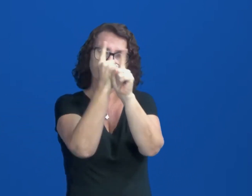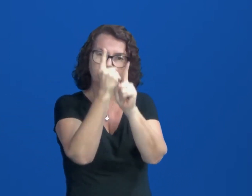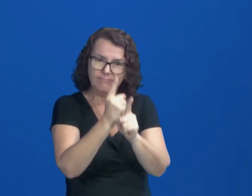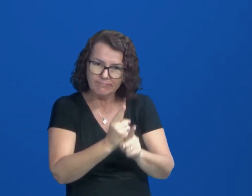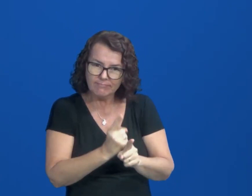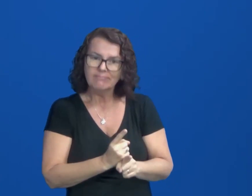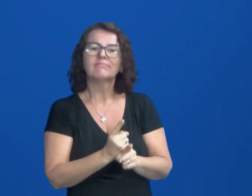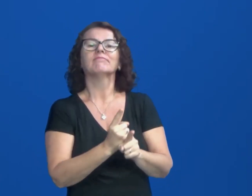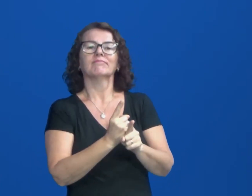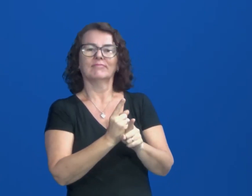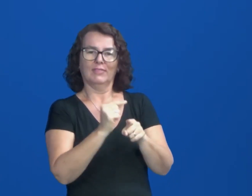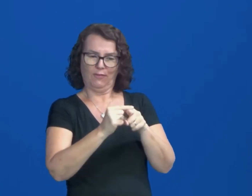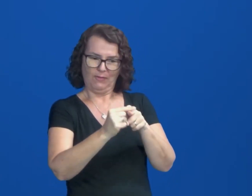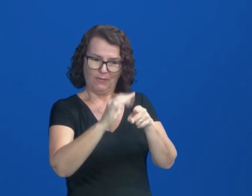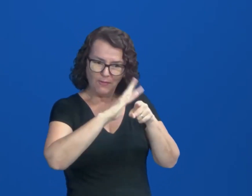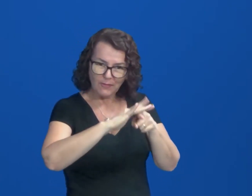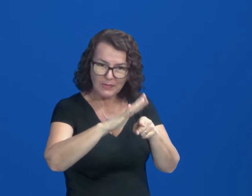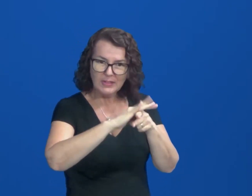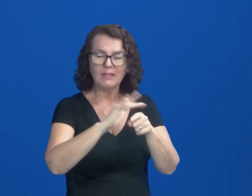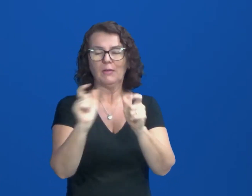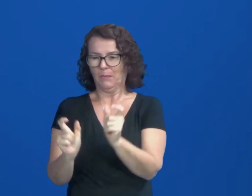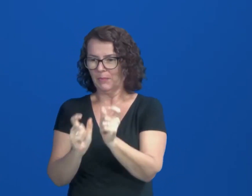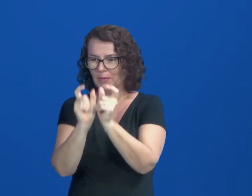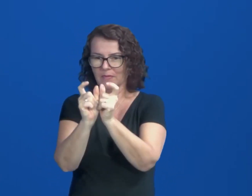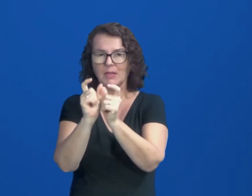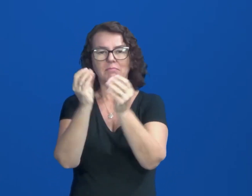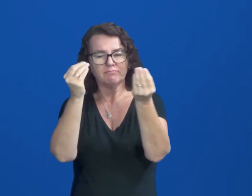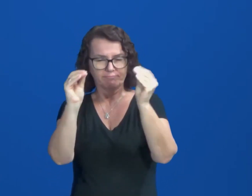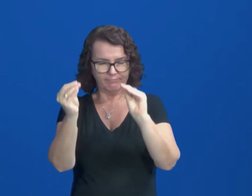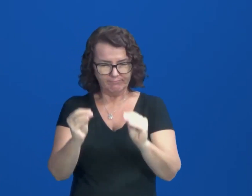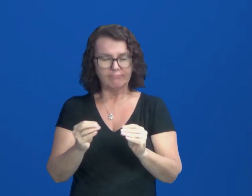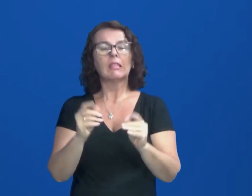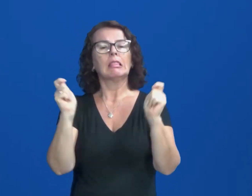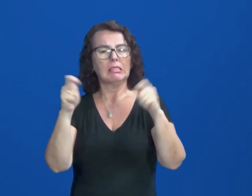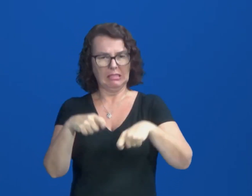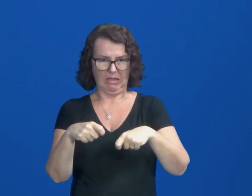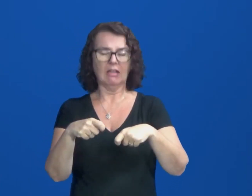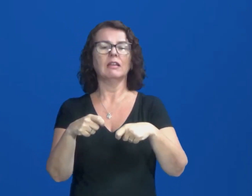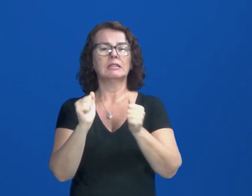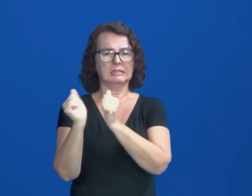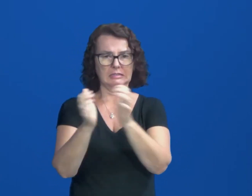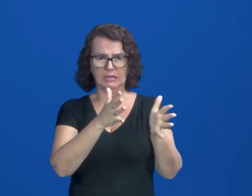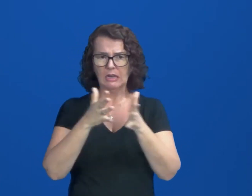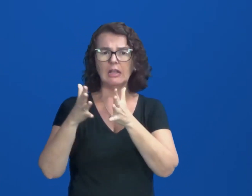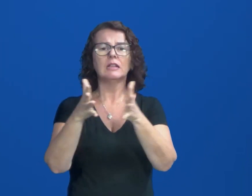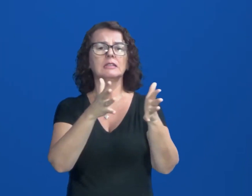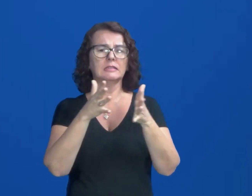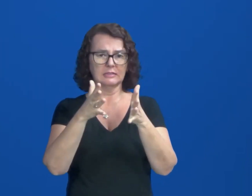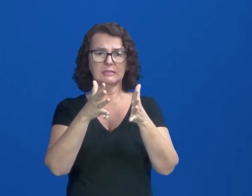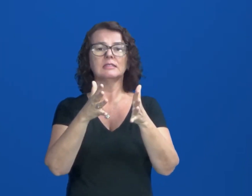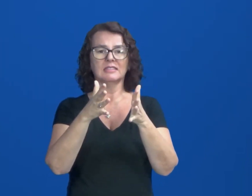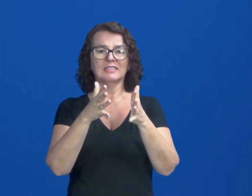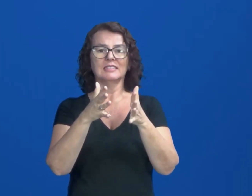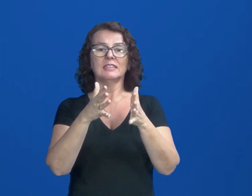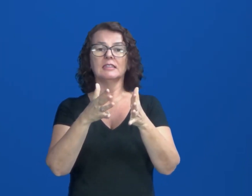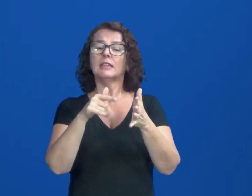sinais, que foram encontrados diversos aspectos de fonologia, morfologia, próprios das línguas de